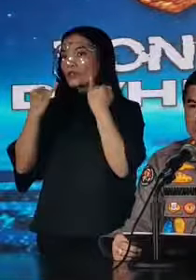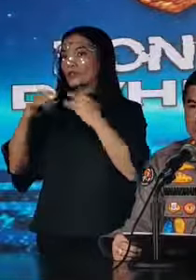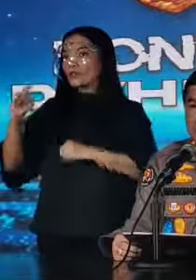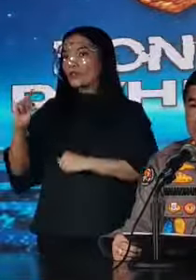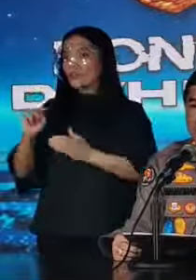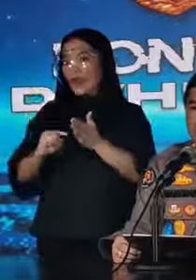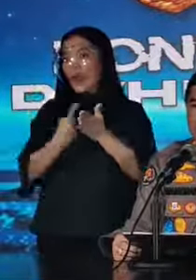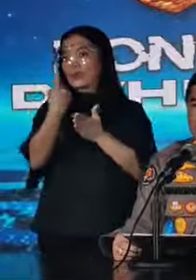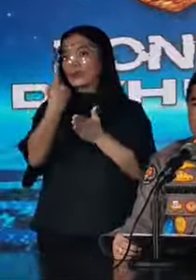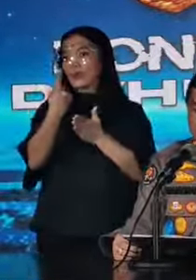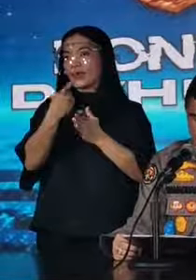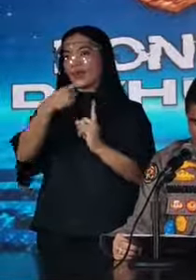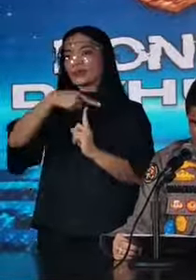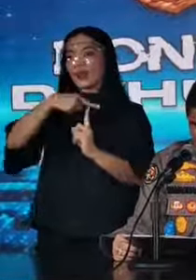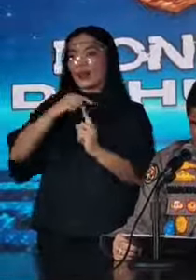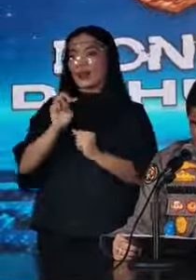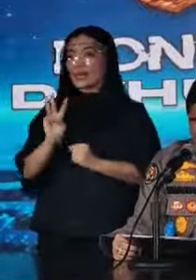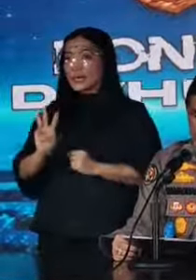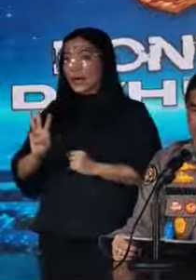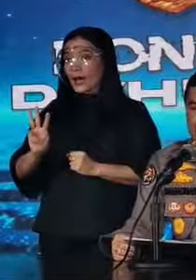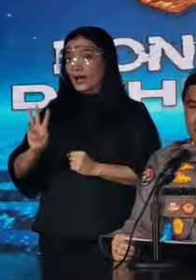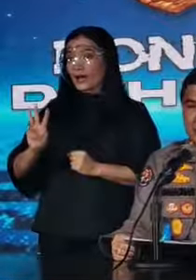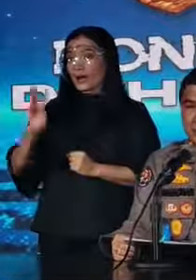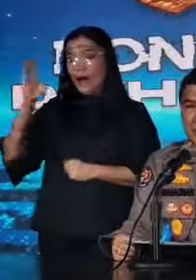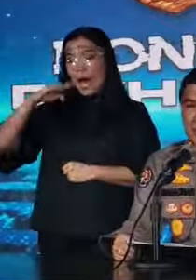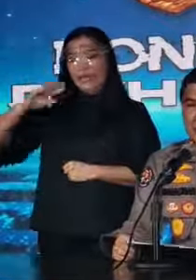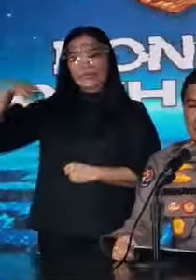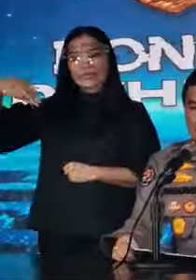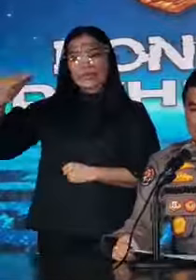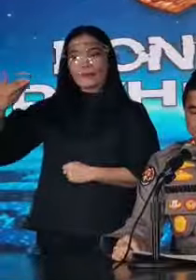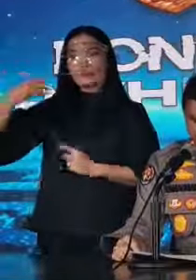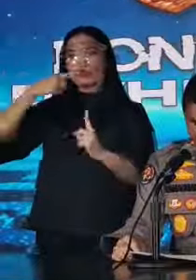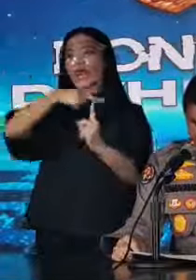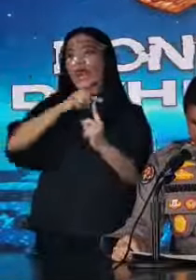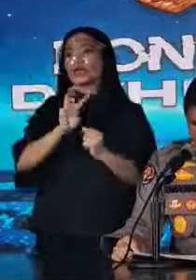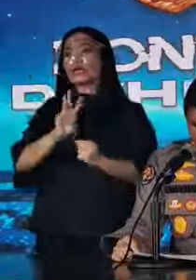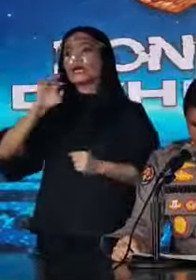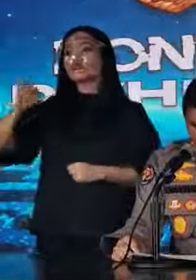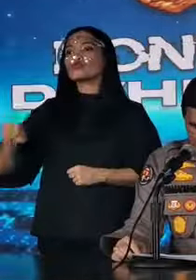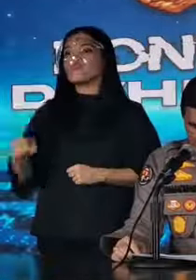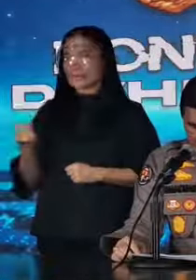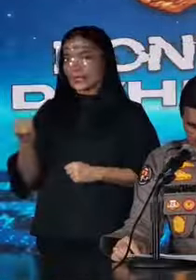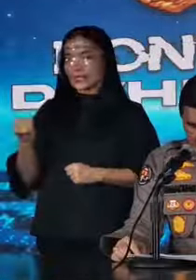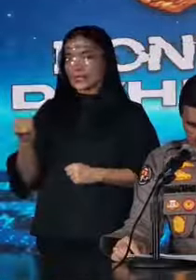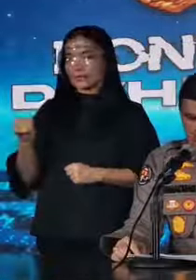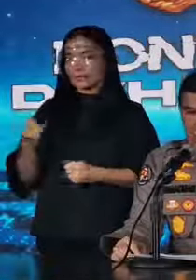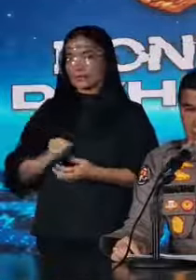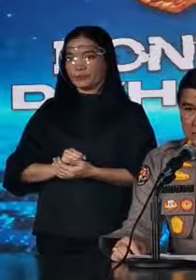dimulai dari tanggal 3, hari Sabtu tanggal 3 Juli,